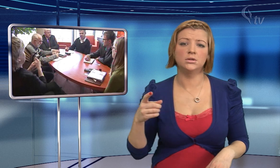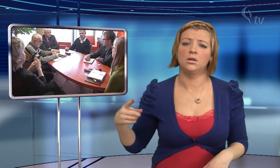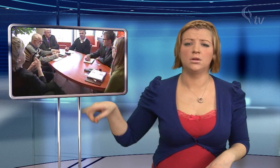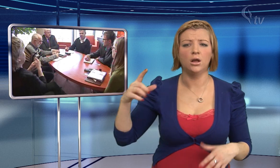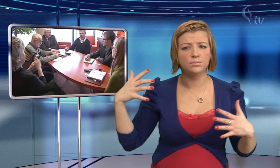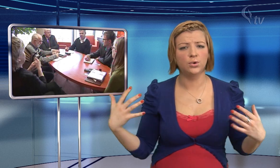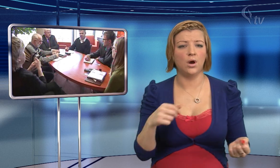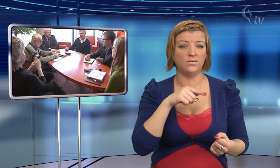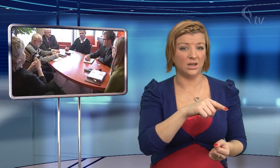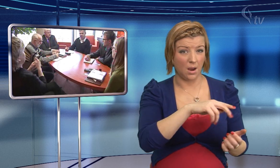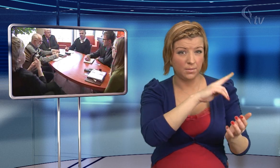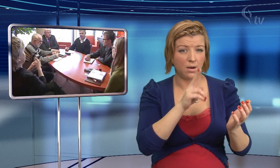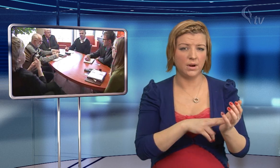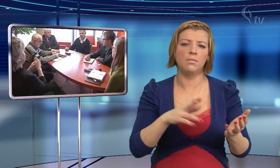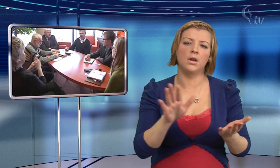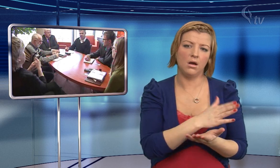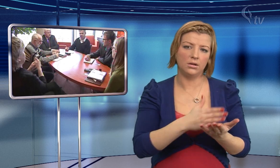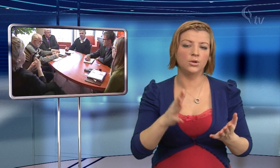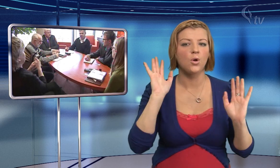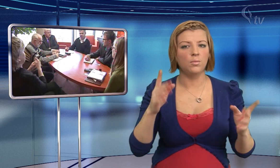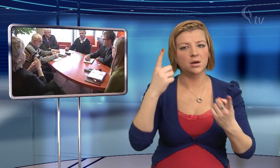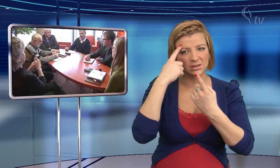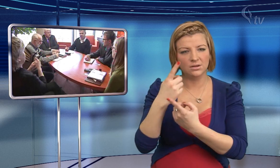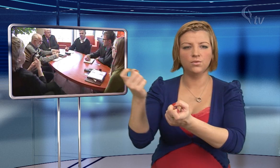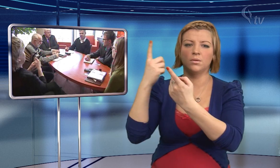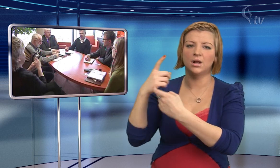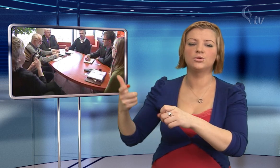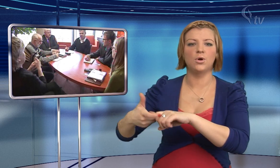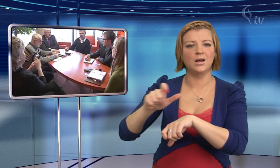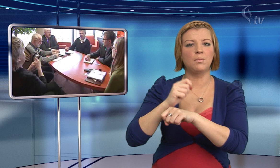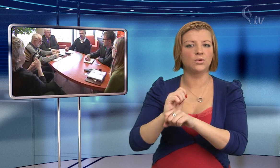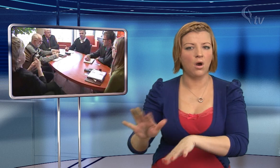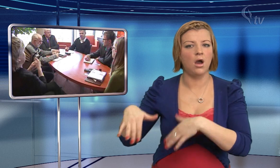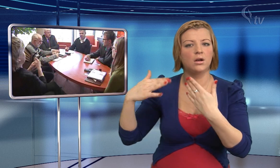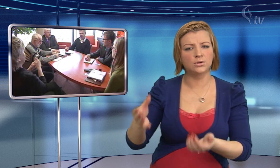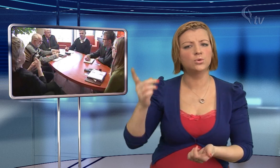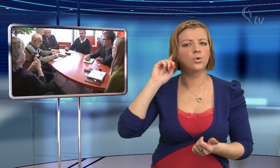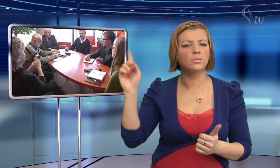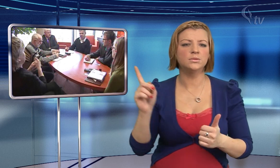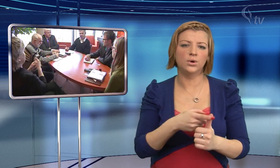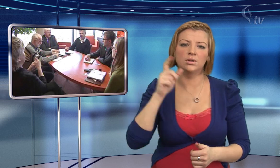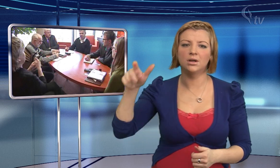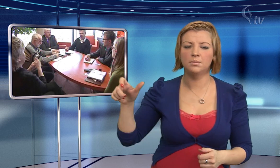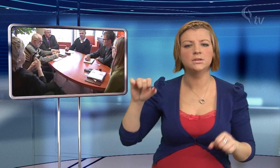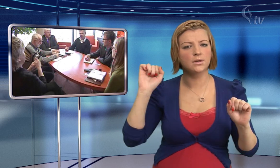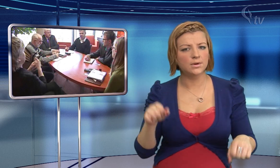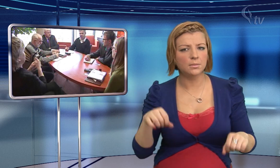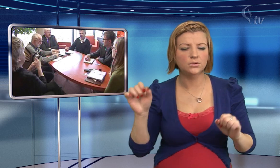esimehe sõnul püüavad nad seda probleemi lahendada ning lubasid rohkem informeerida tööandjaid kuulmispuudega